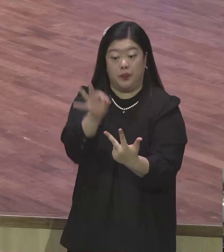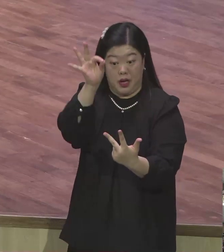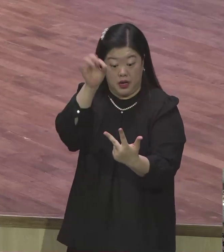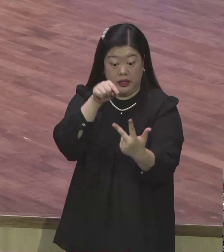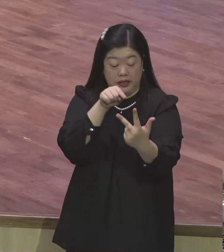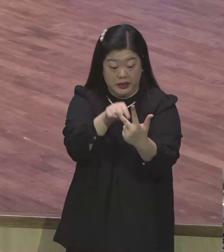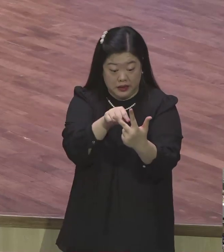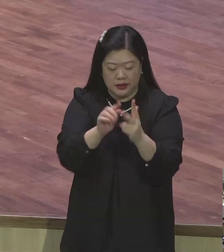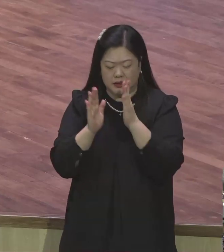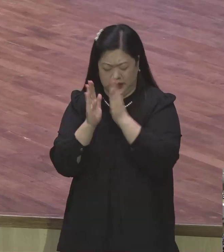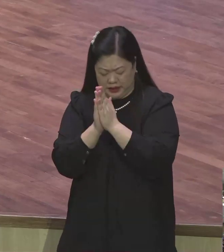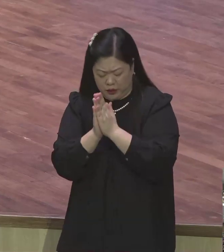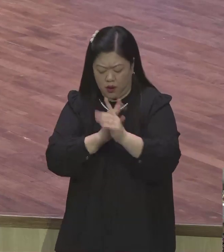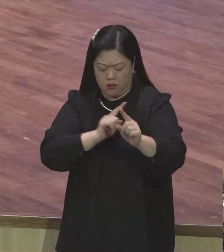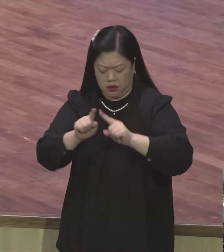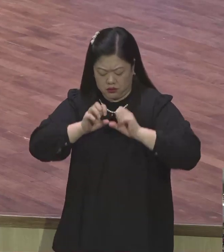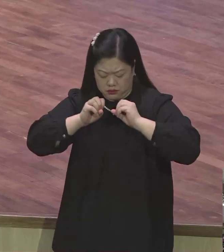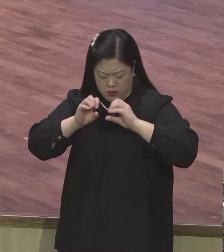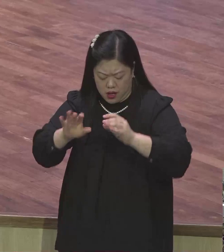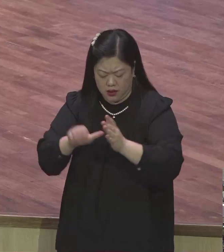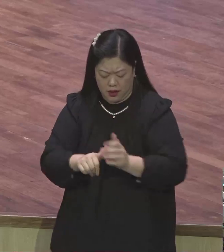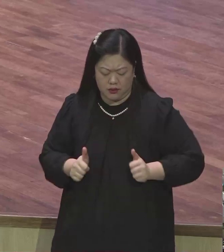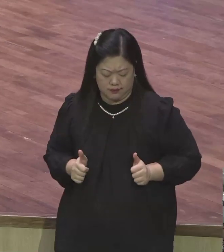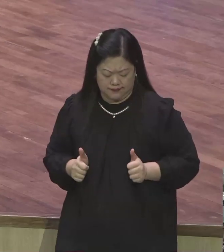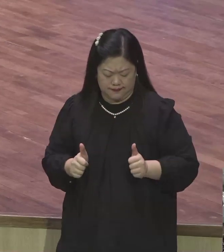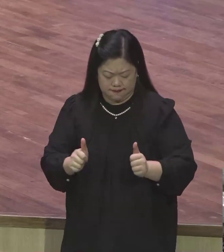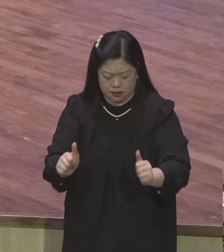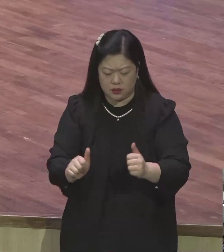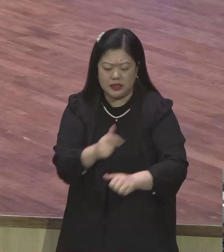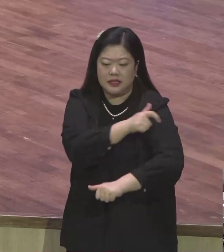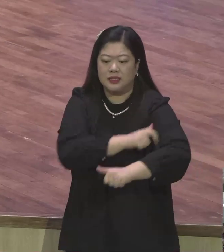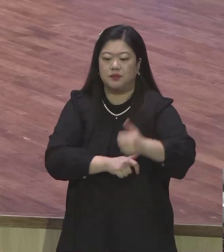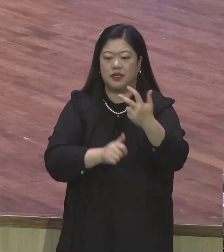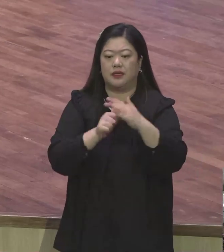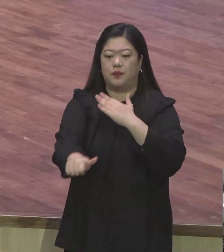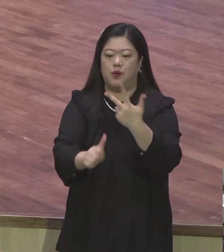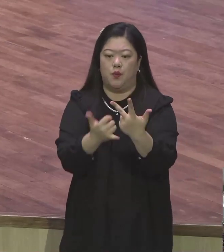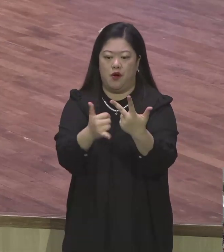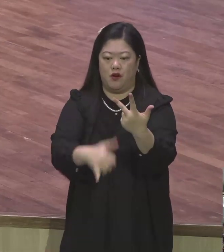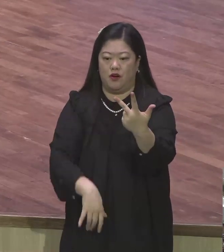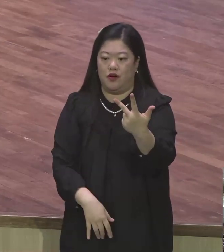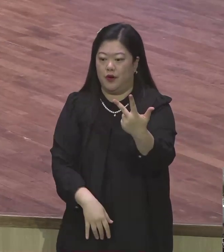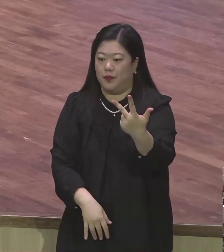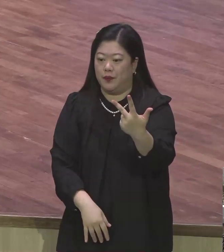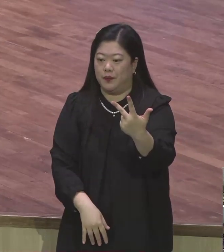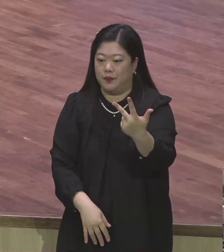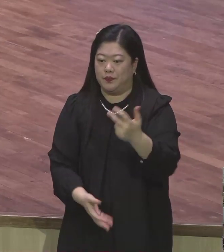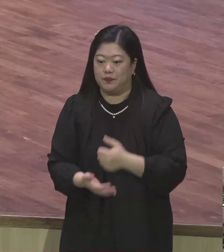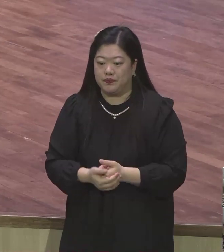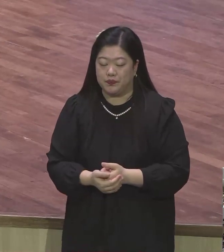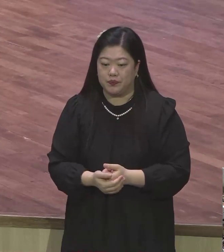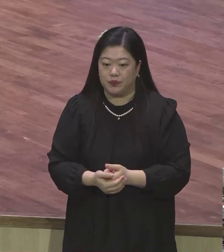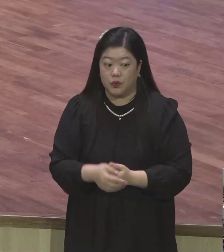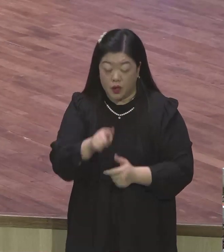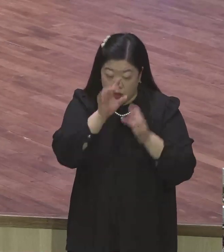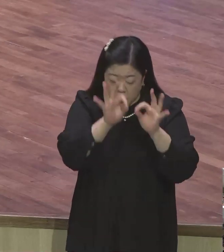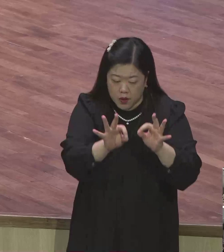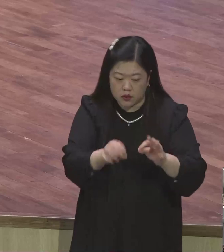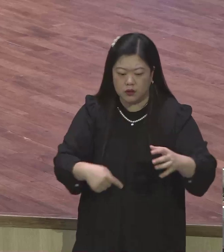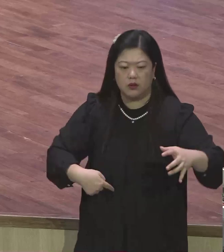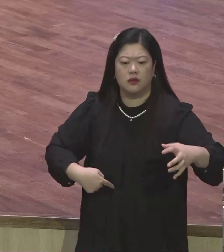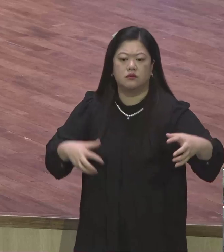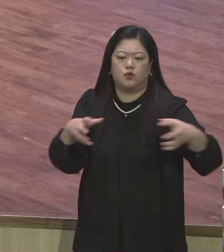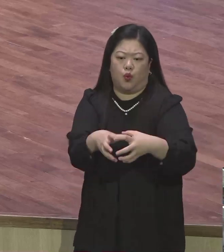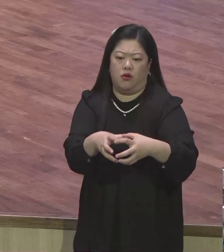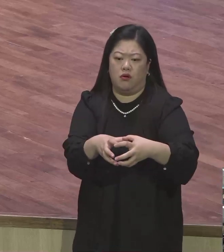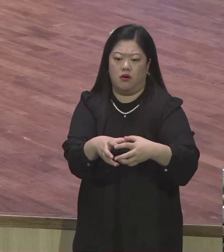오로지 기도하는 일과 말씀 사역에 힘쓰리라. 자, 이 말씀 속에 뭐예요? 동력의 의미가 들어있어요. 서로